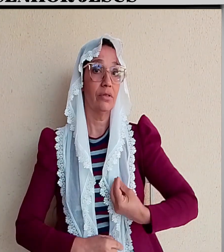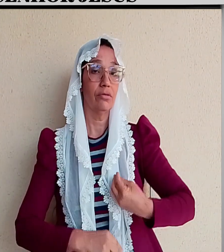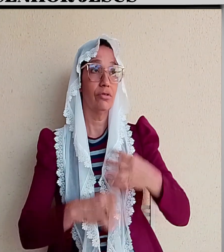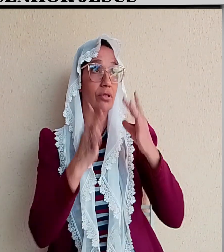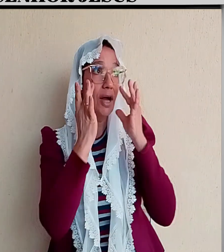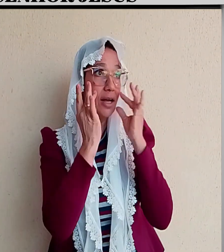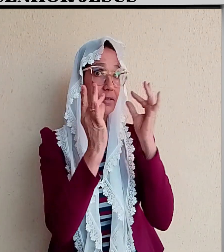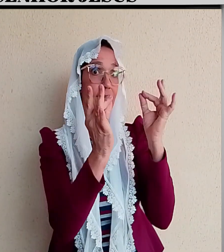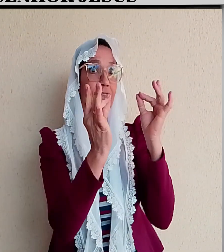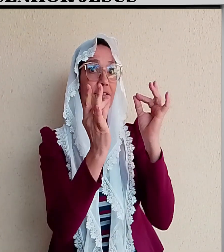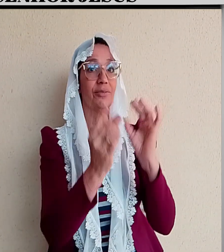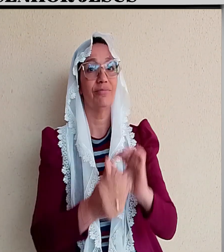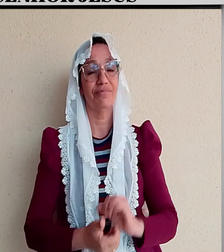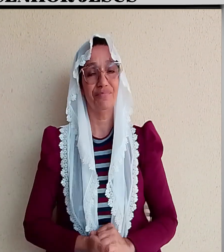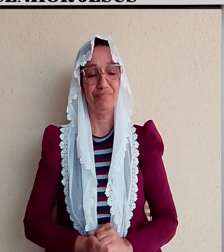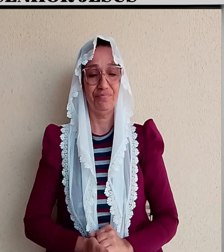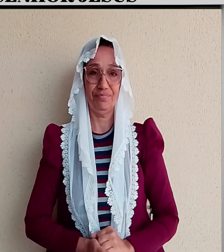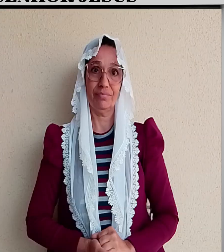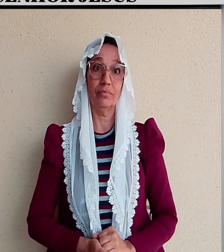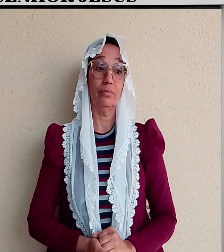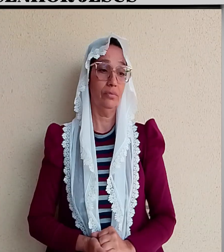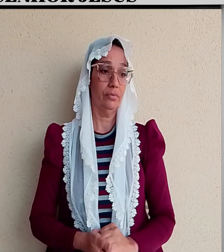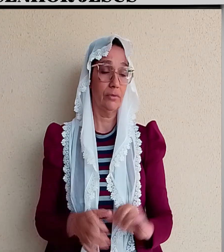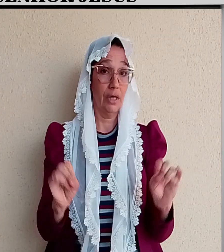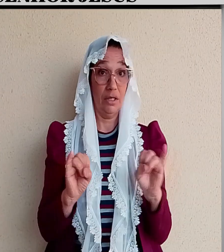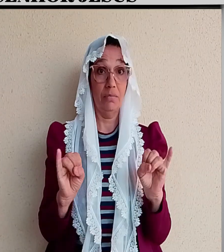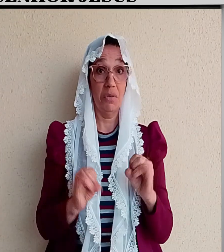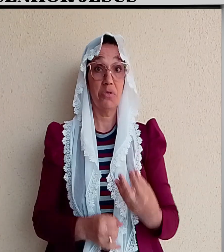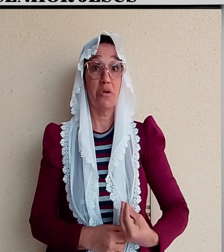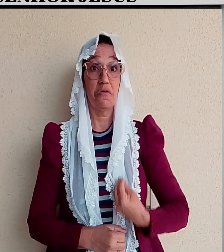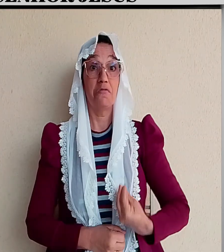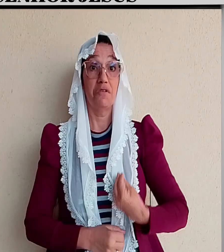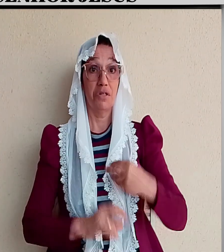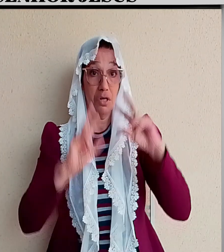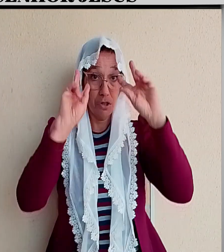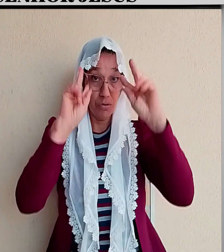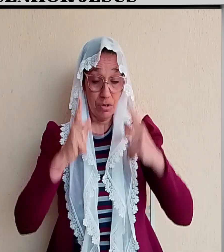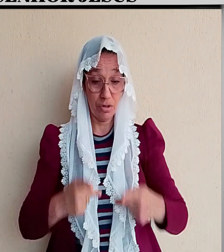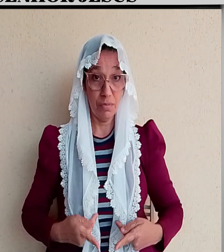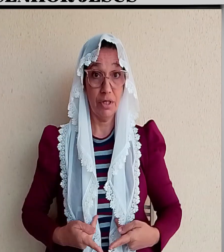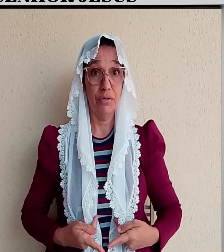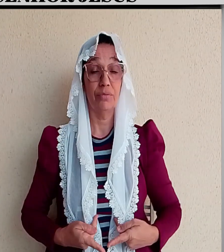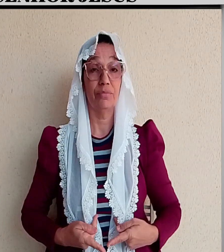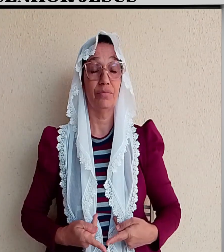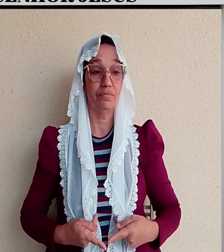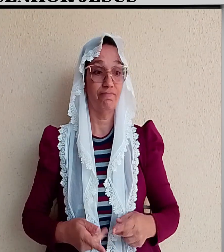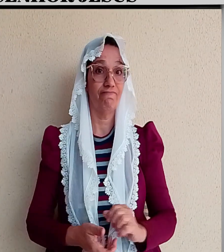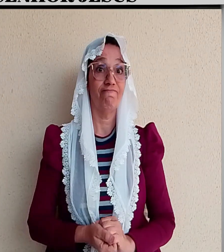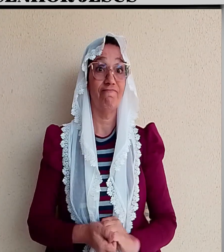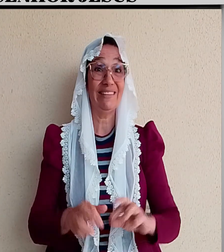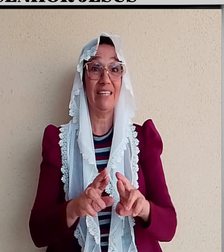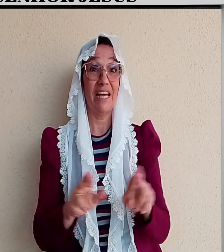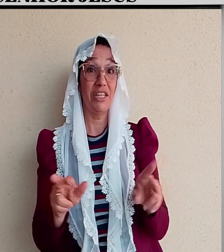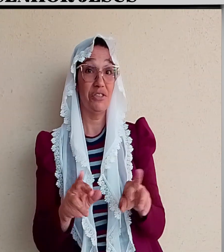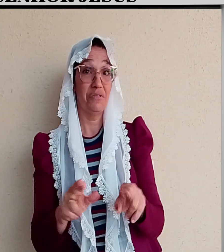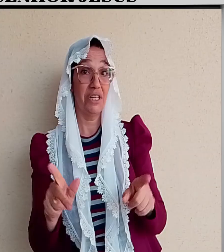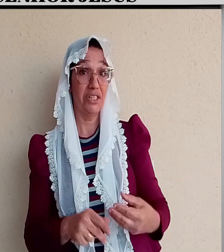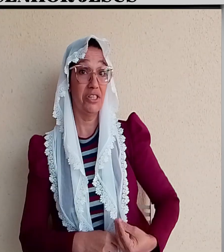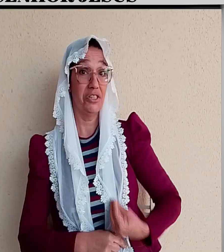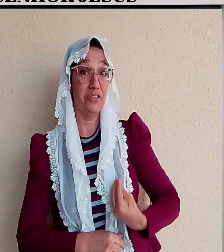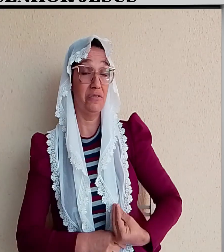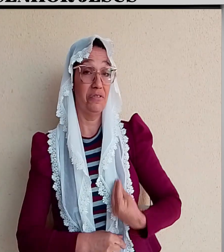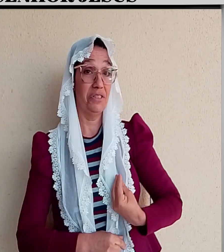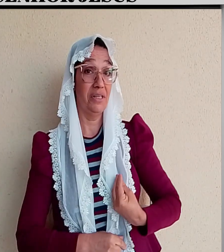Viver como ser humano é uma coisa, agora viver como homem de Deus e mulher de Deus é outra